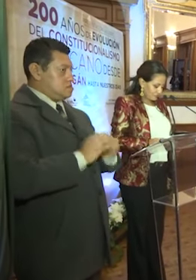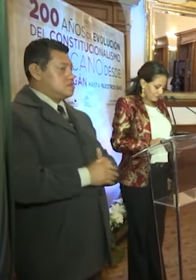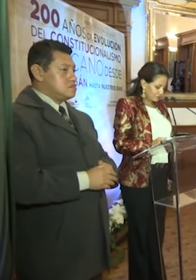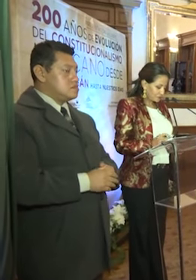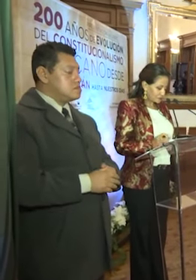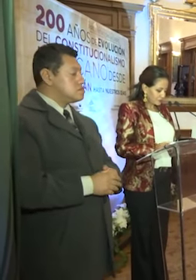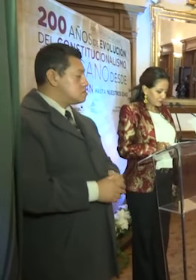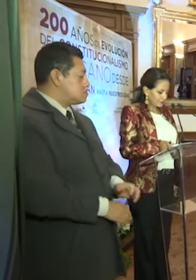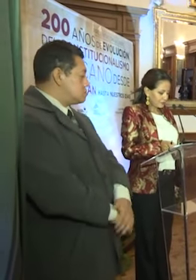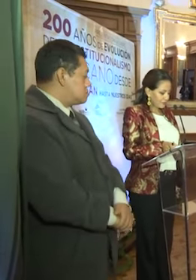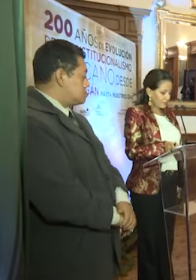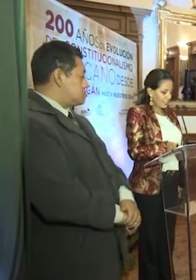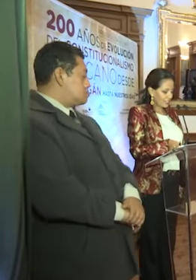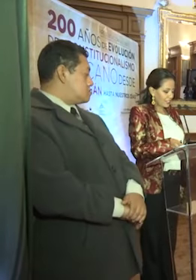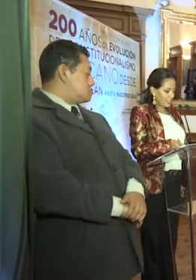señores.